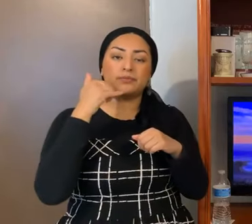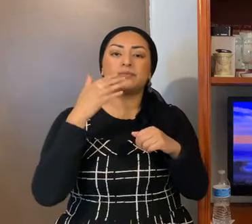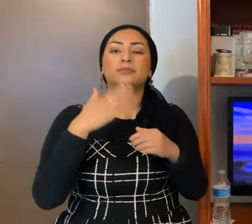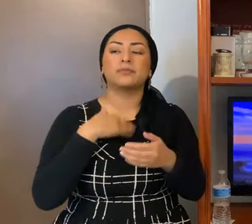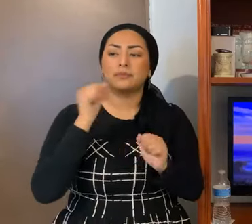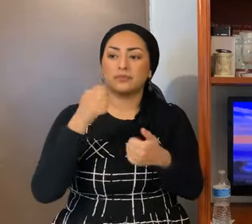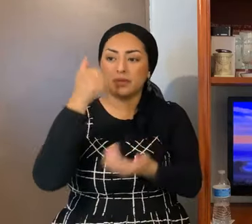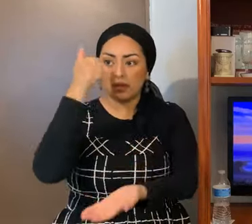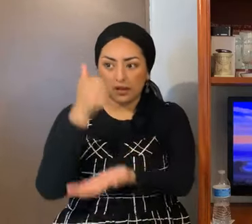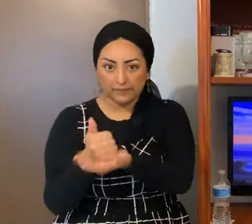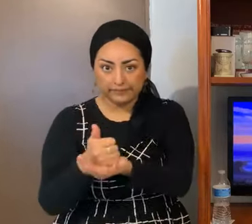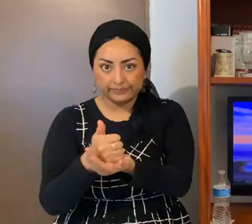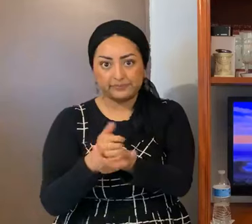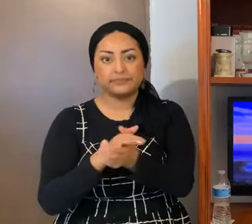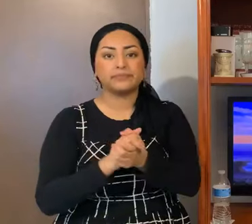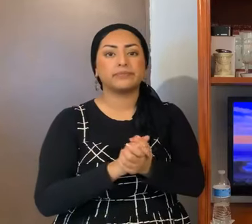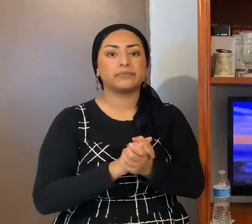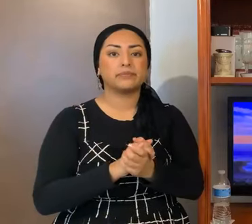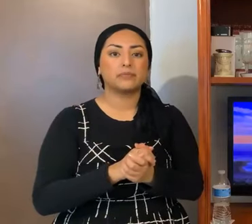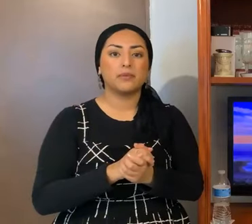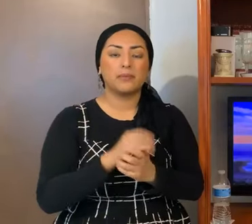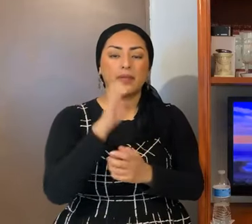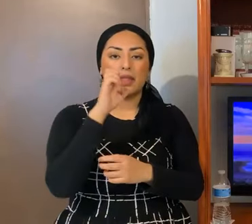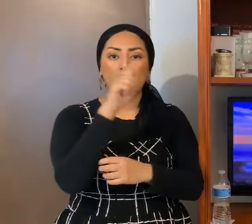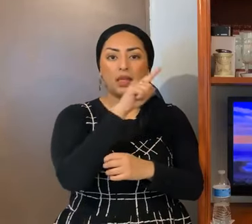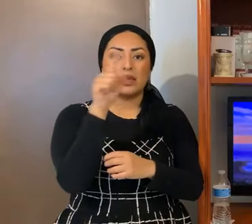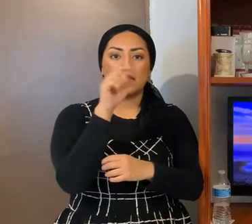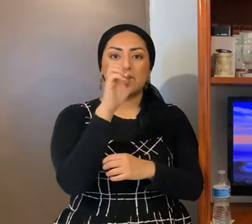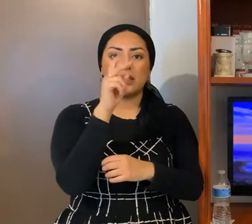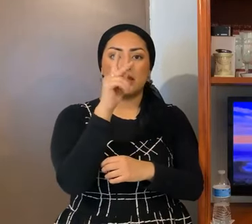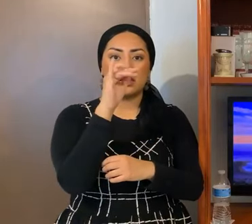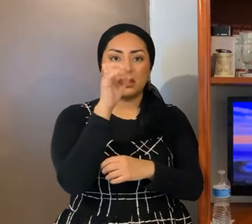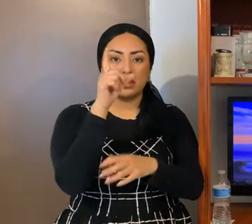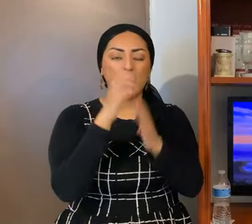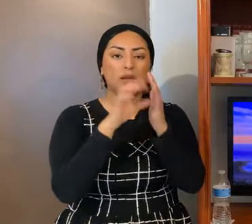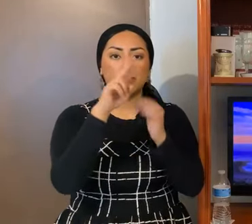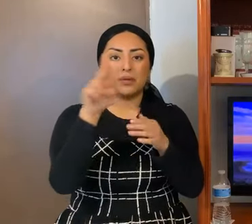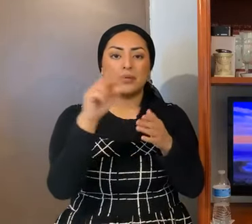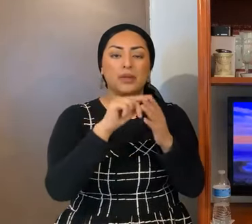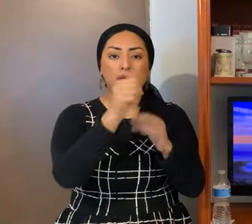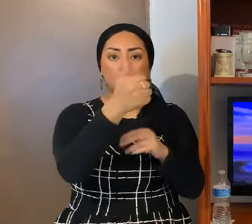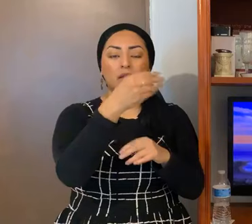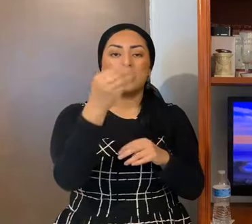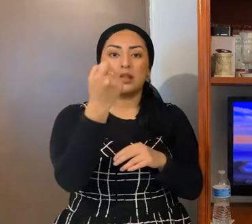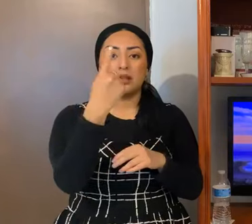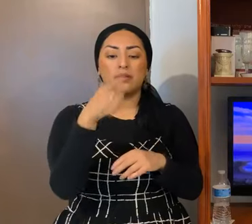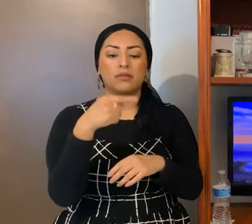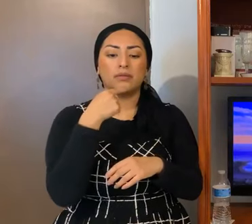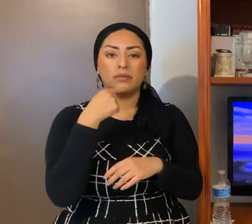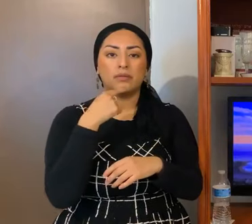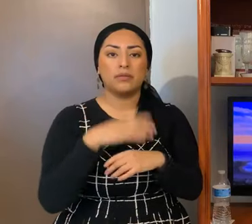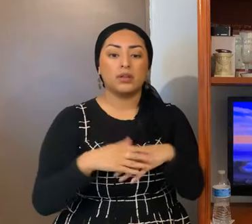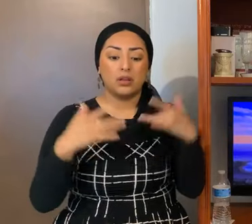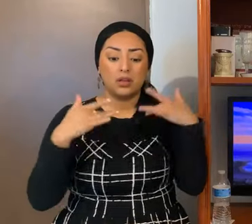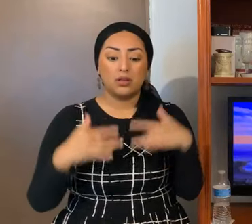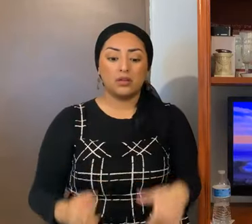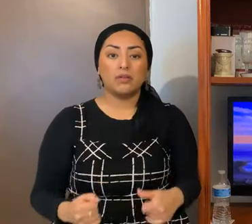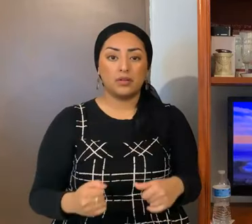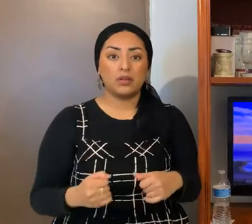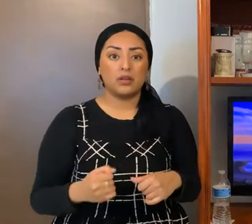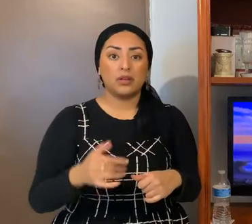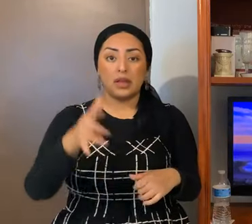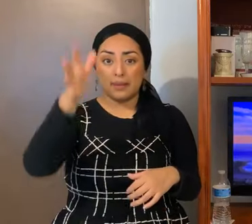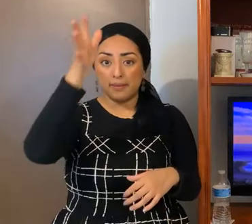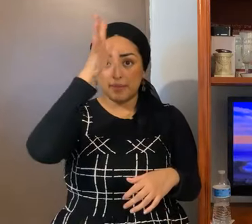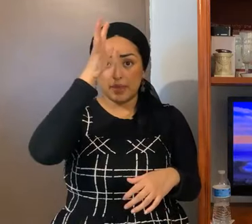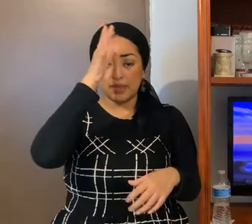podamos ayudarlos, ¿sí? Muy bien. Ezequiel 22, verso 10 y 11. Dice: la desnudez del